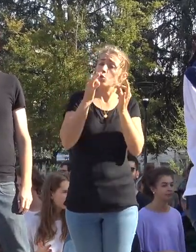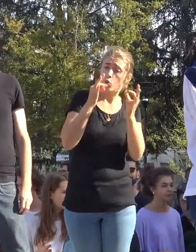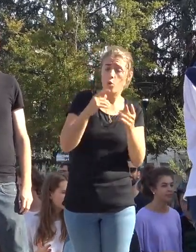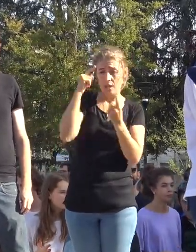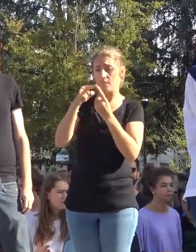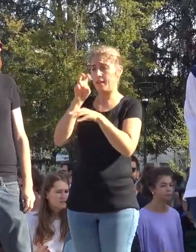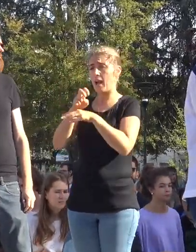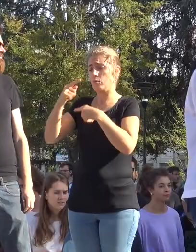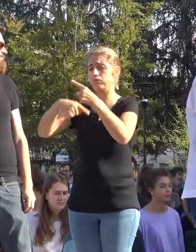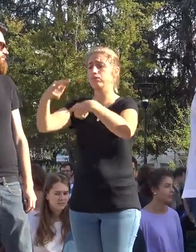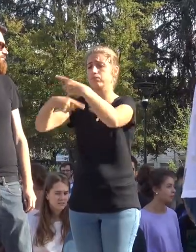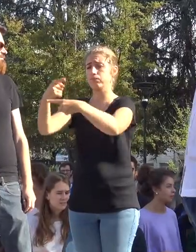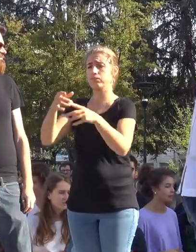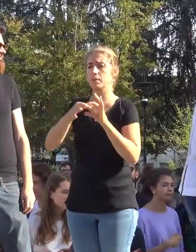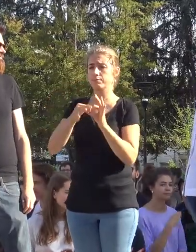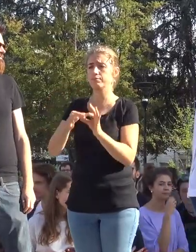temps.